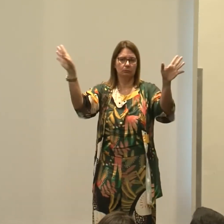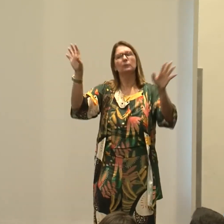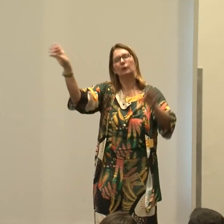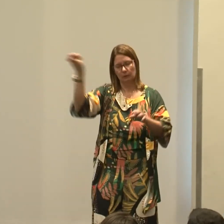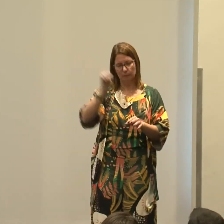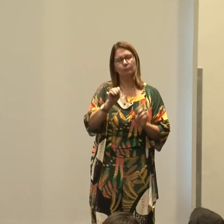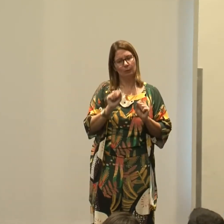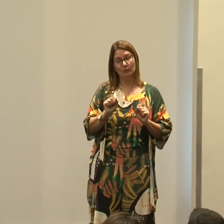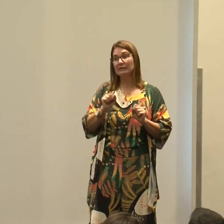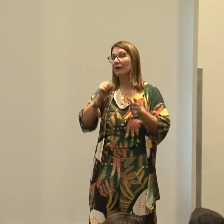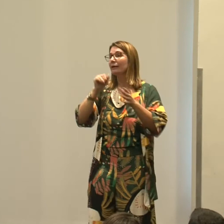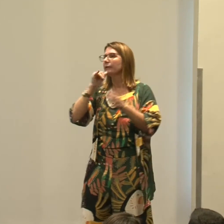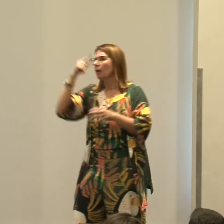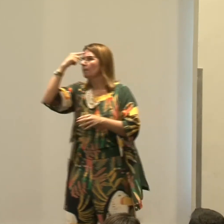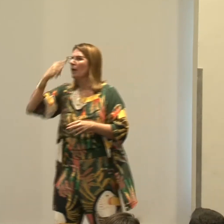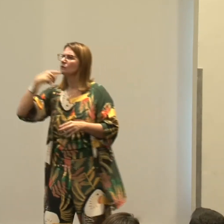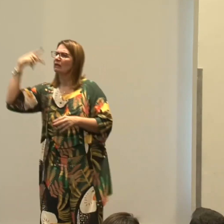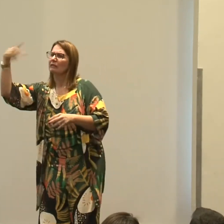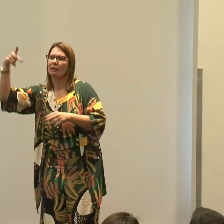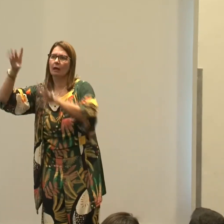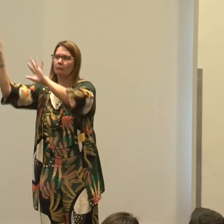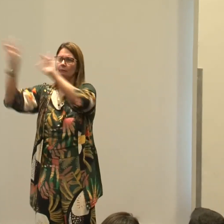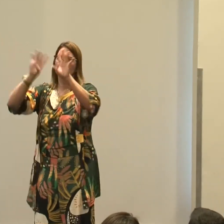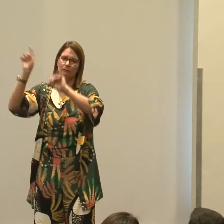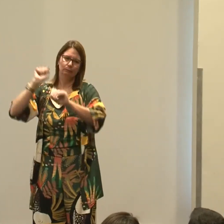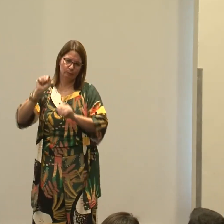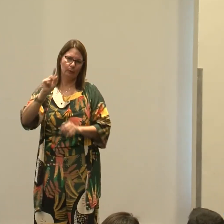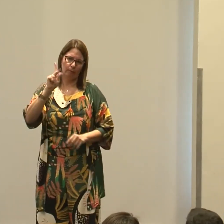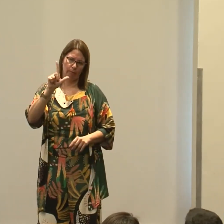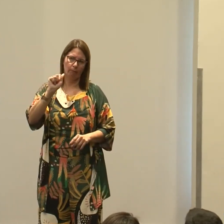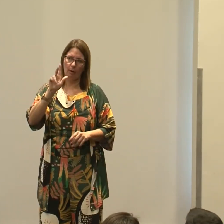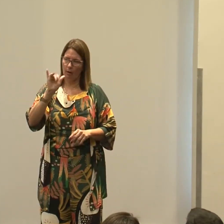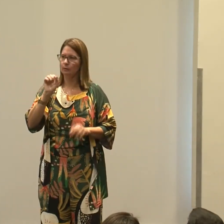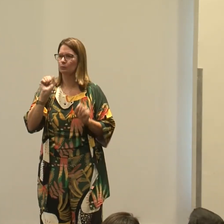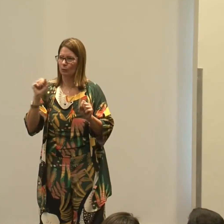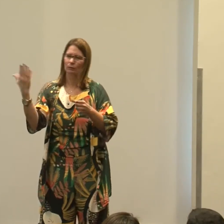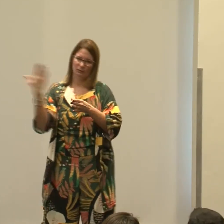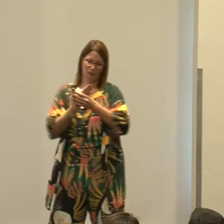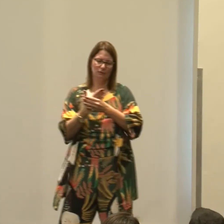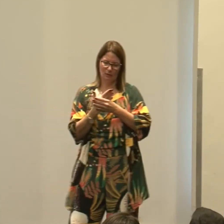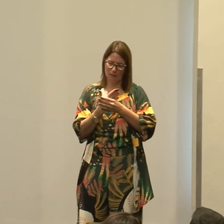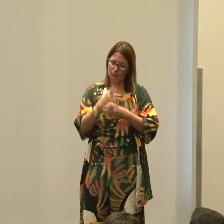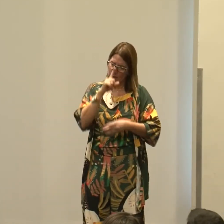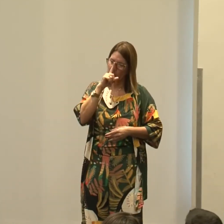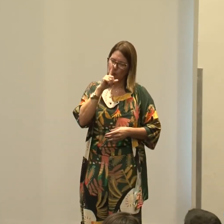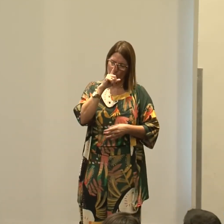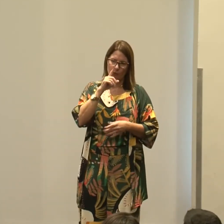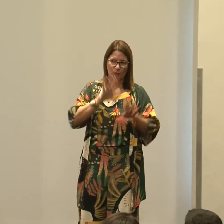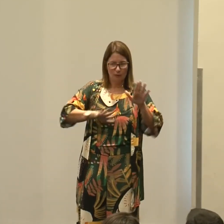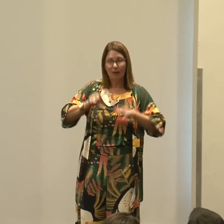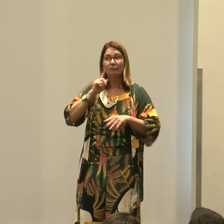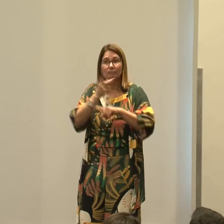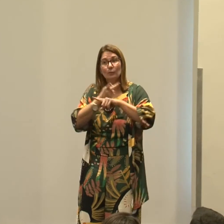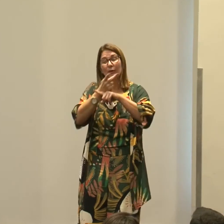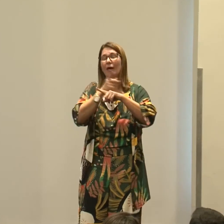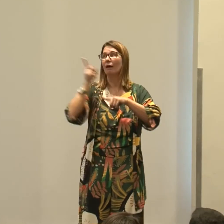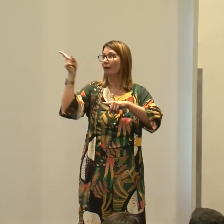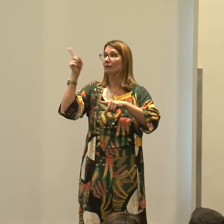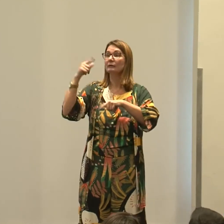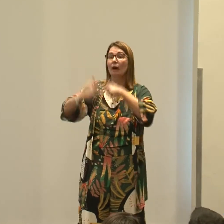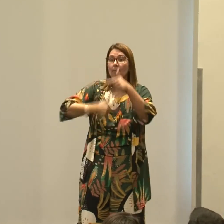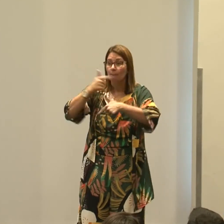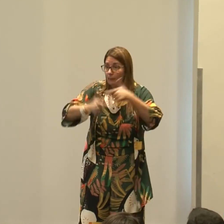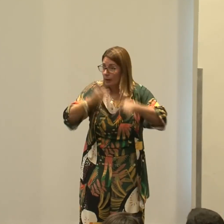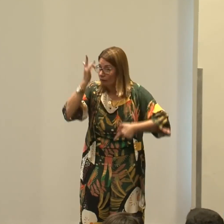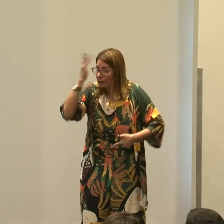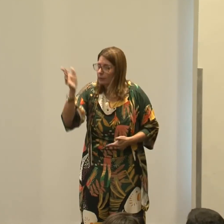utilizado, né? E assim pode utilizar. Mas se a imagem é de alguém, a gente tem que ser imagem pública. Se não for, a gente pode sofrer